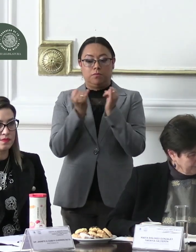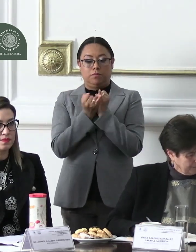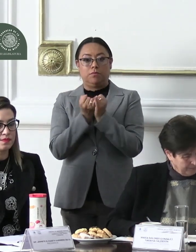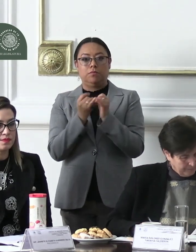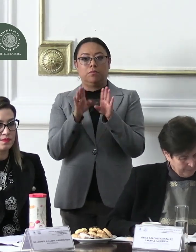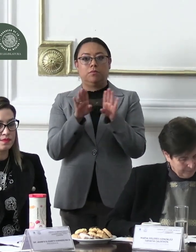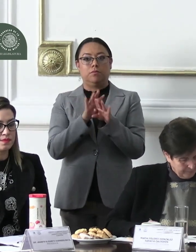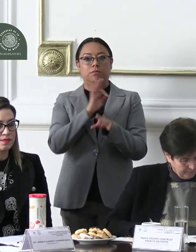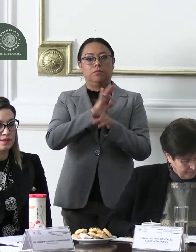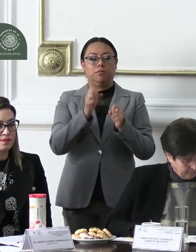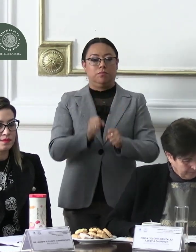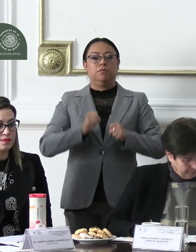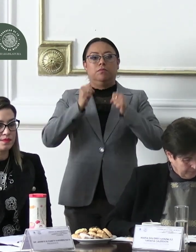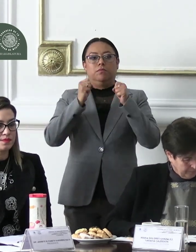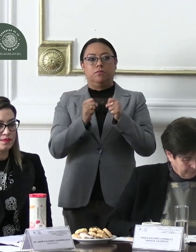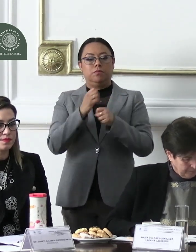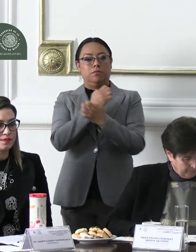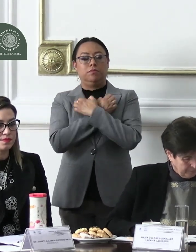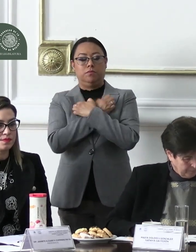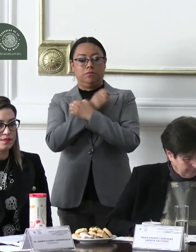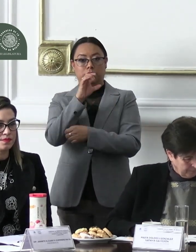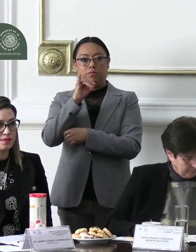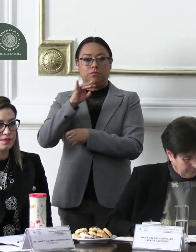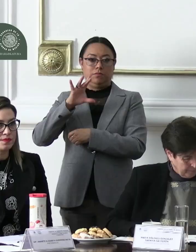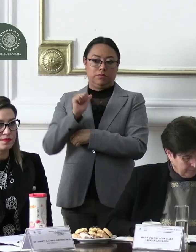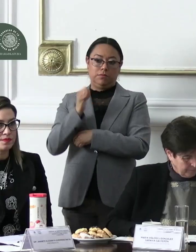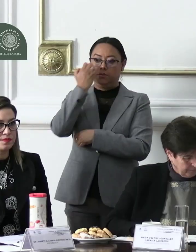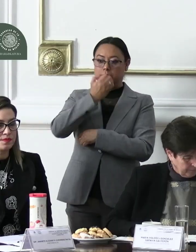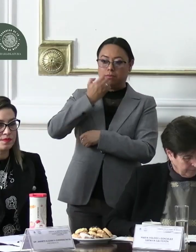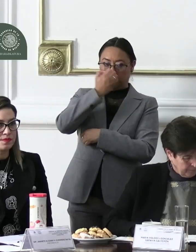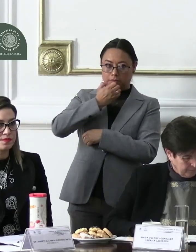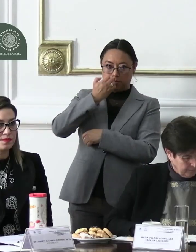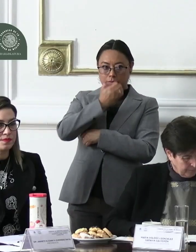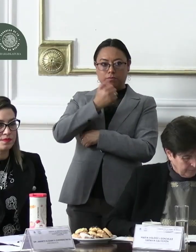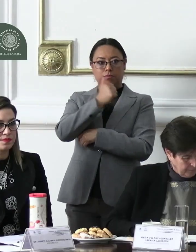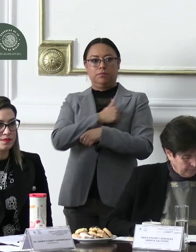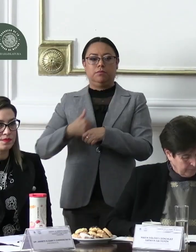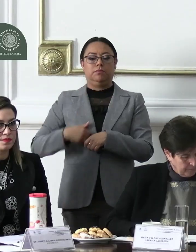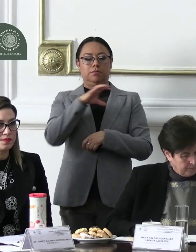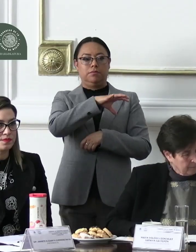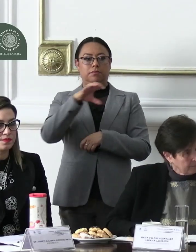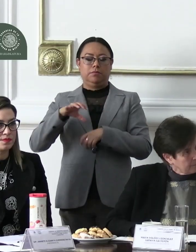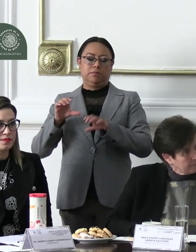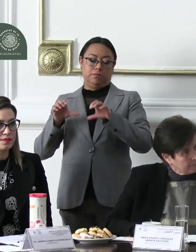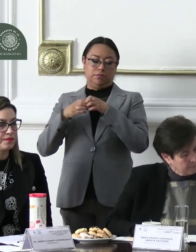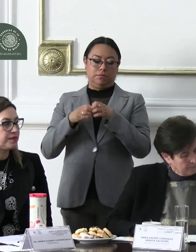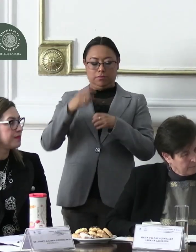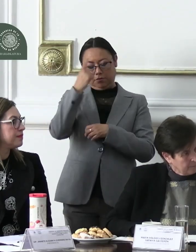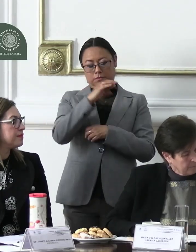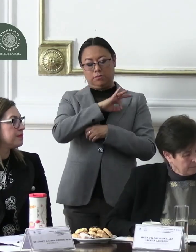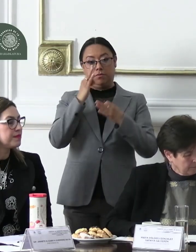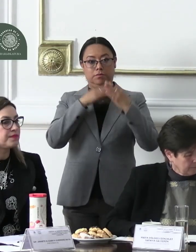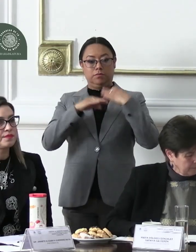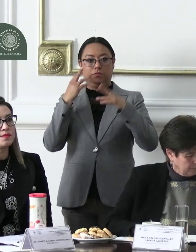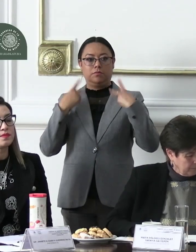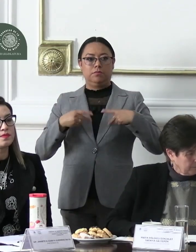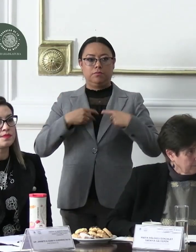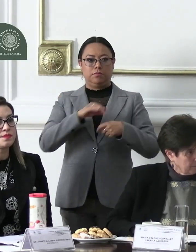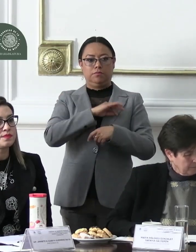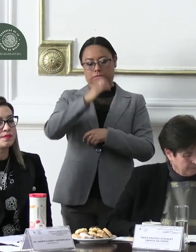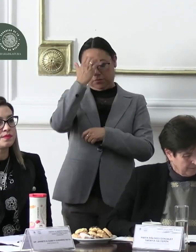cívica y cultural en las escuelas, alcaldías y comunidades para que la ciudadanía conozca sus derechos y también